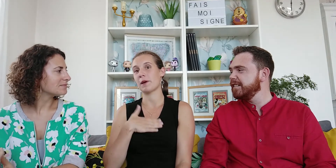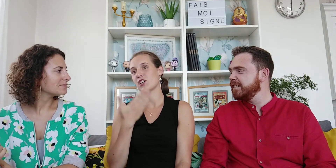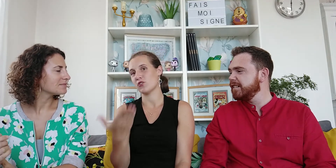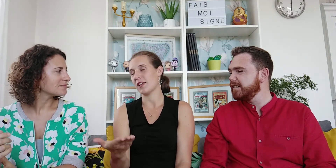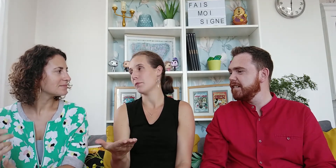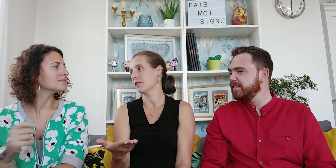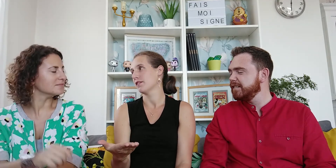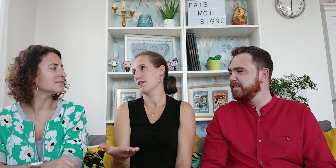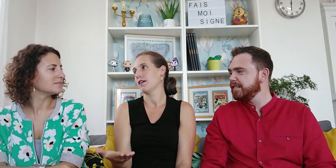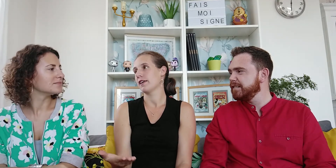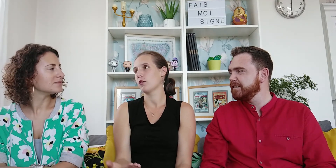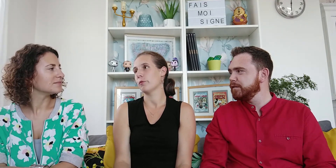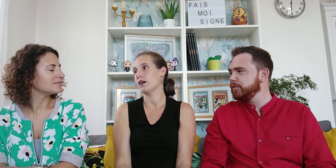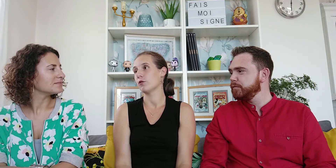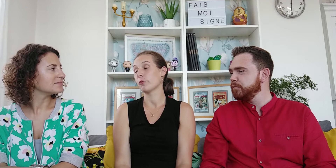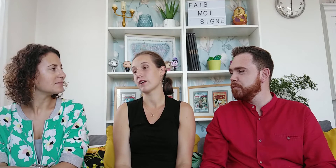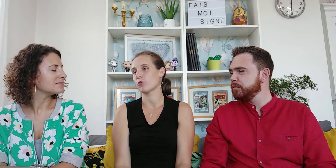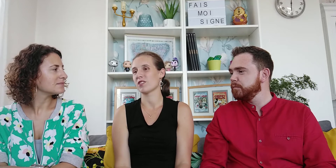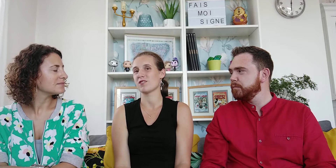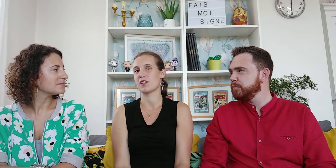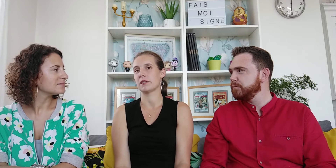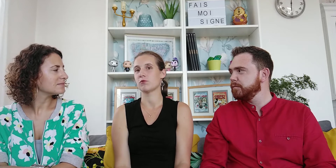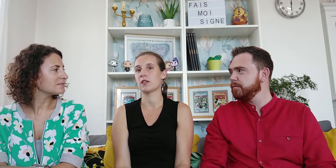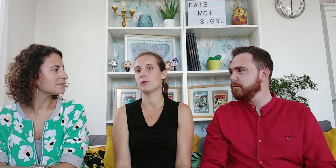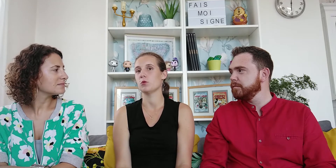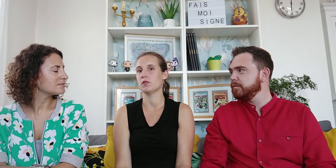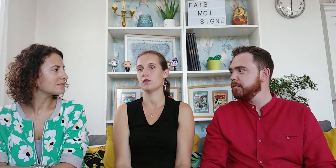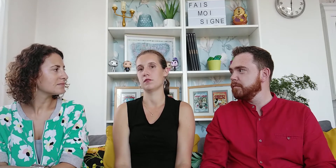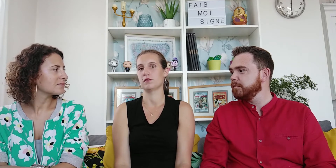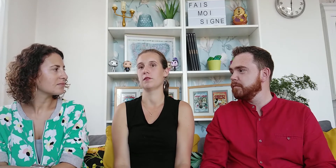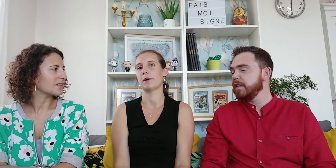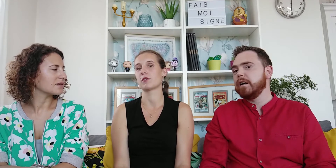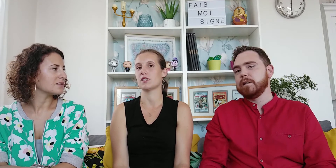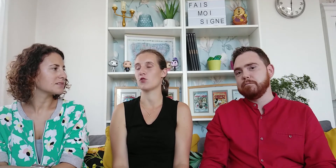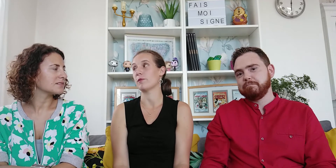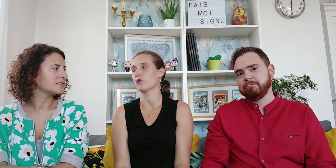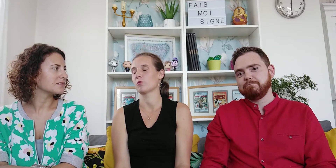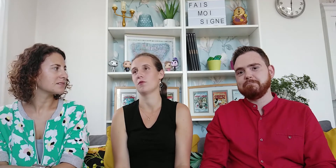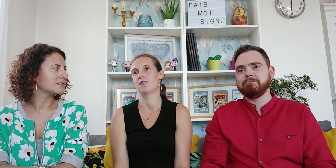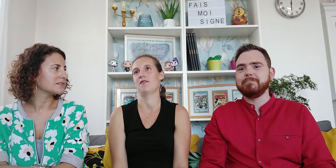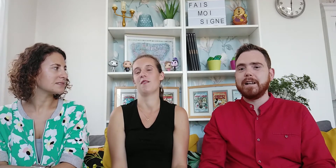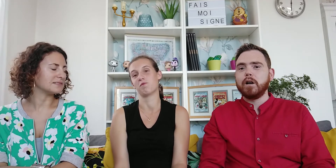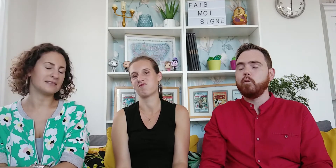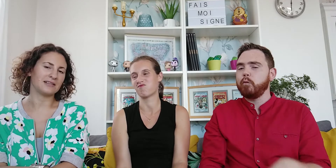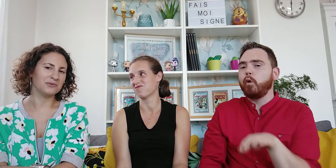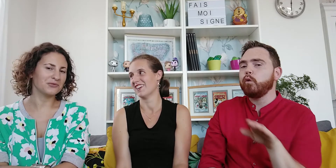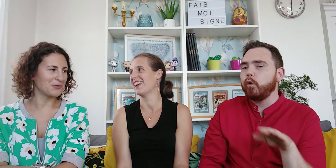je t'aime. Et quand on est en CM1 ou CM2. Maman qui dit je t'aime dans tout le